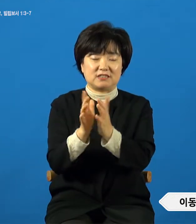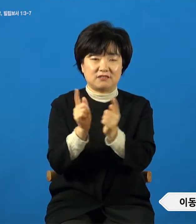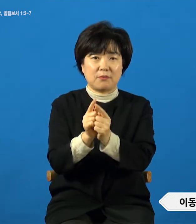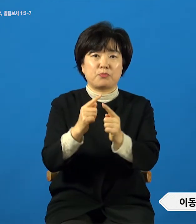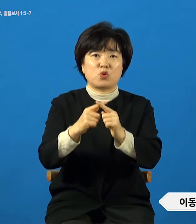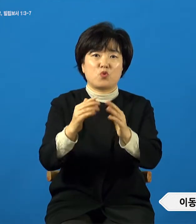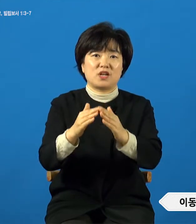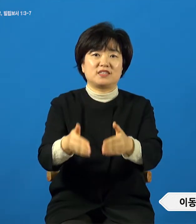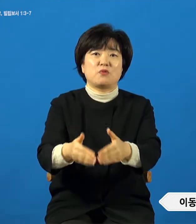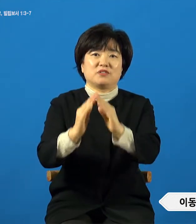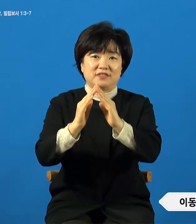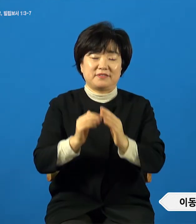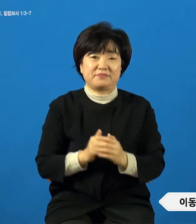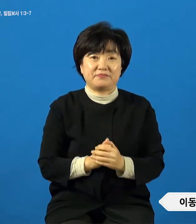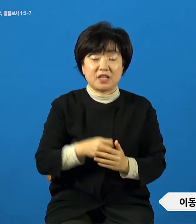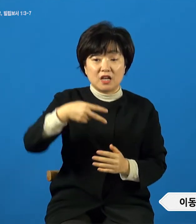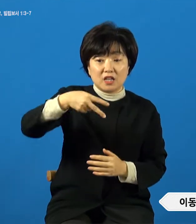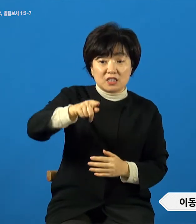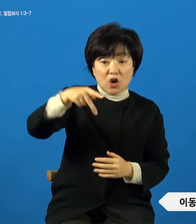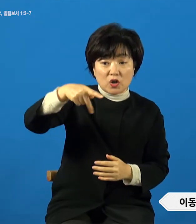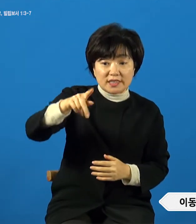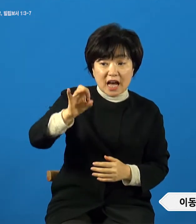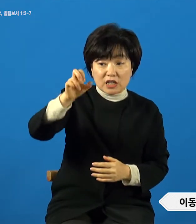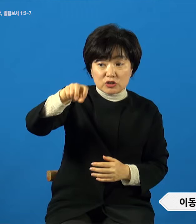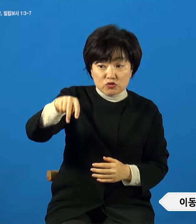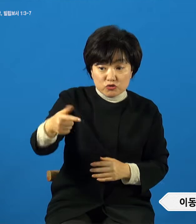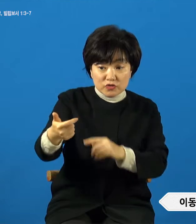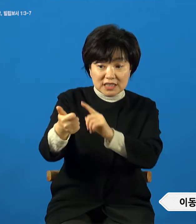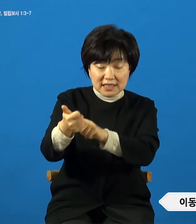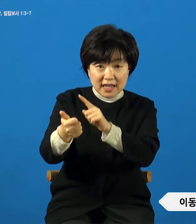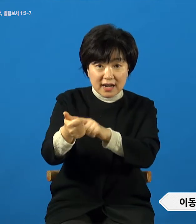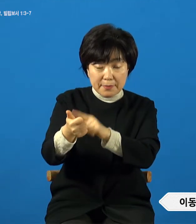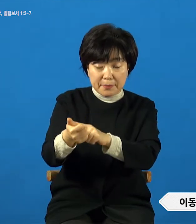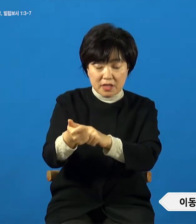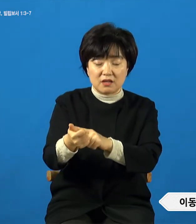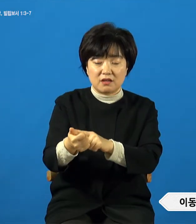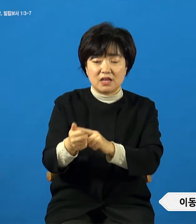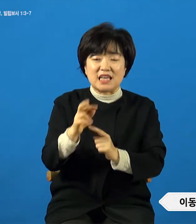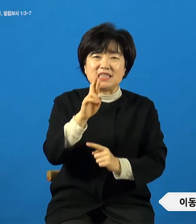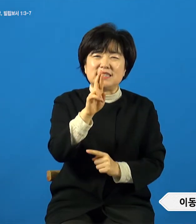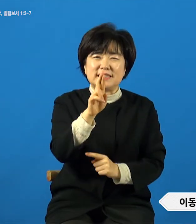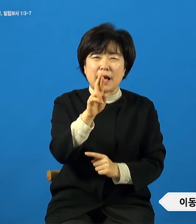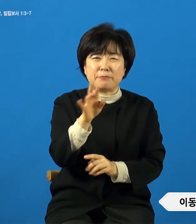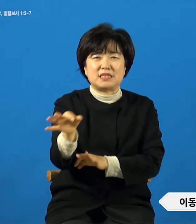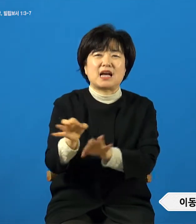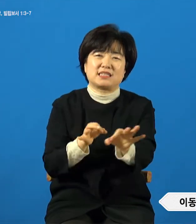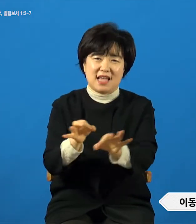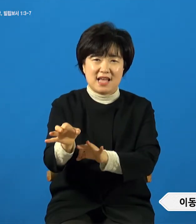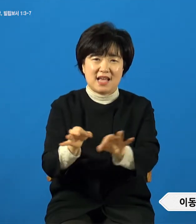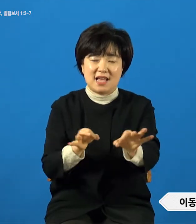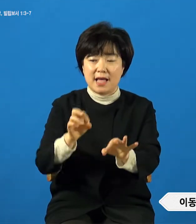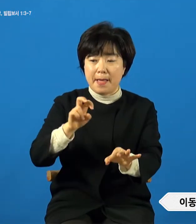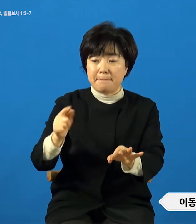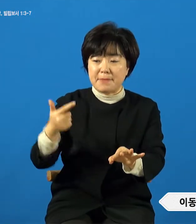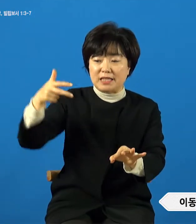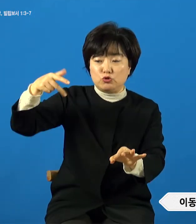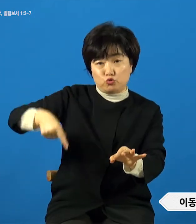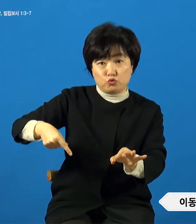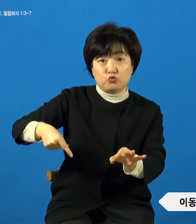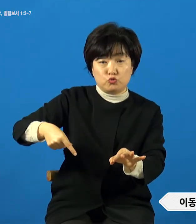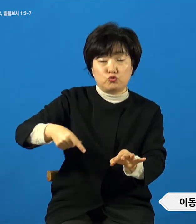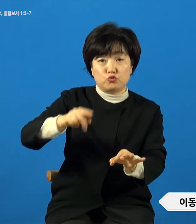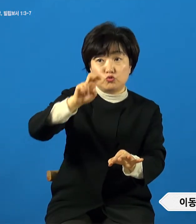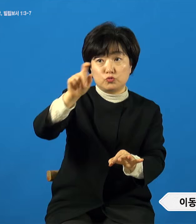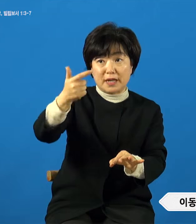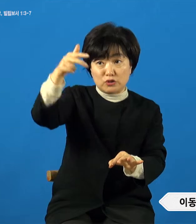본래 우리 조선 땅에서부터 만주를 왕래하면서 인삼 장사를 하던 그런